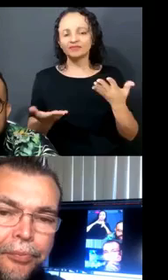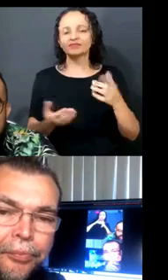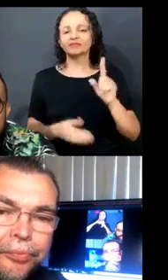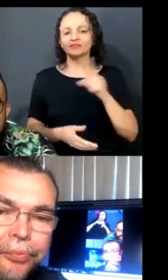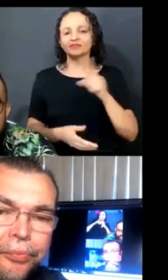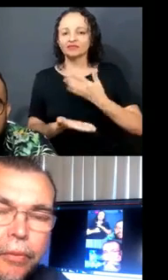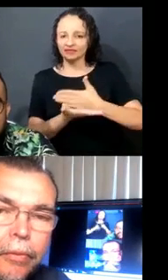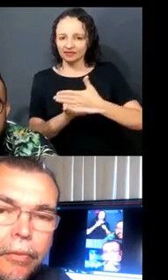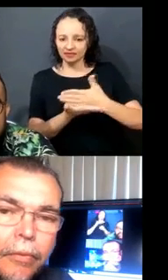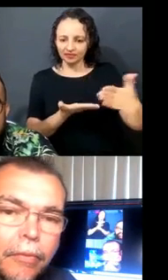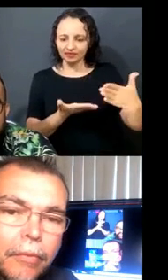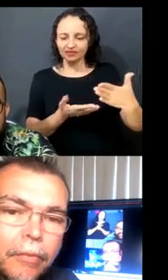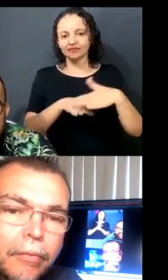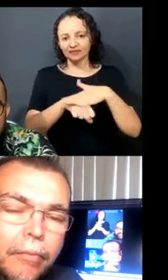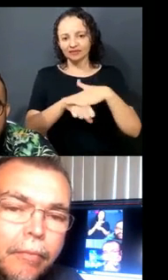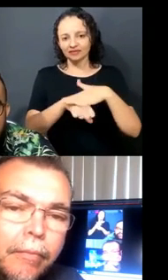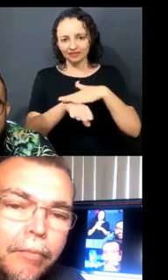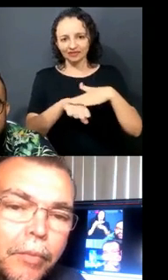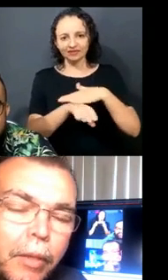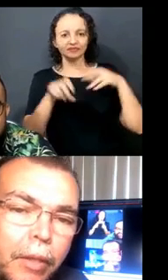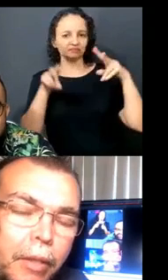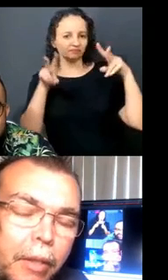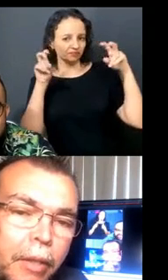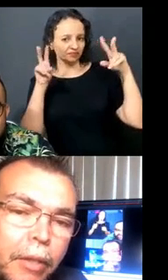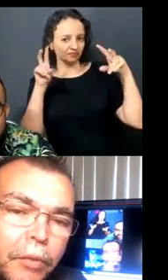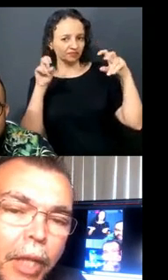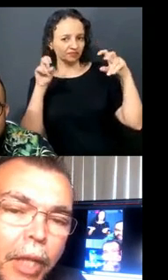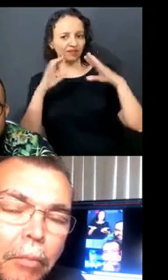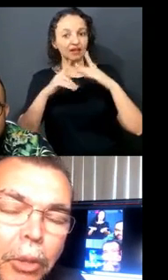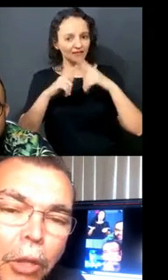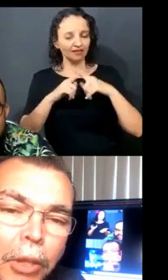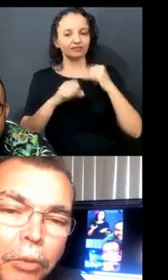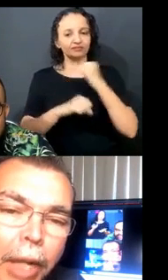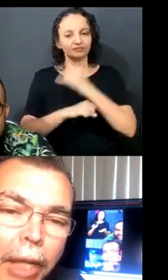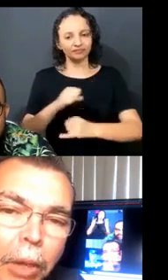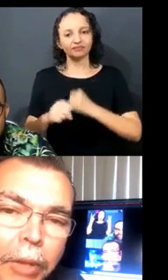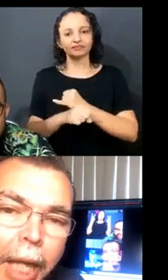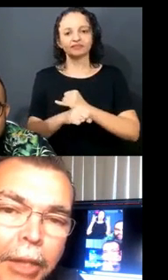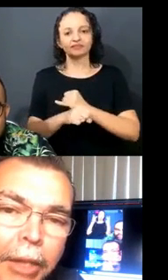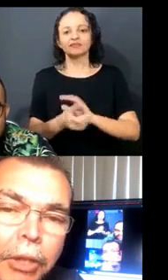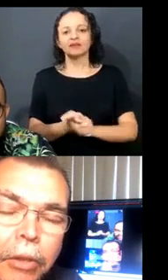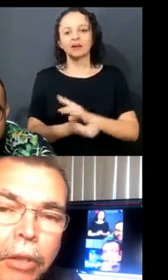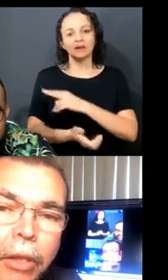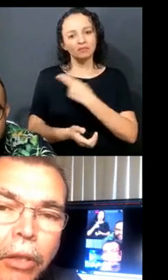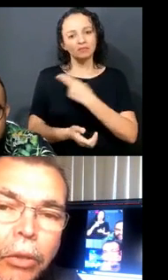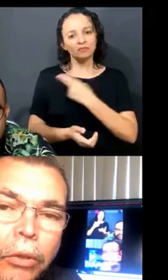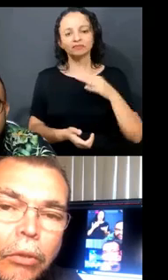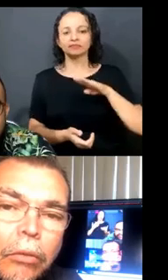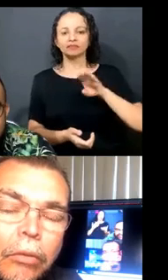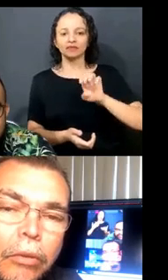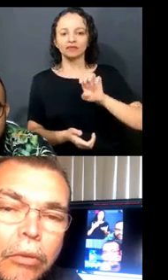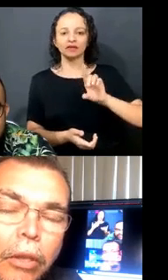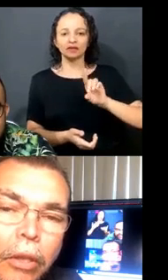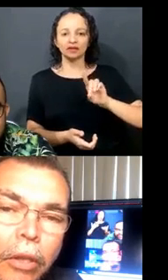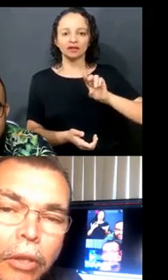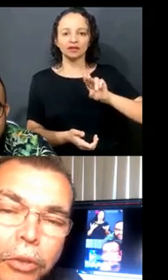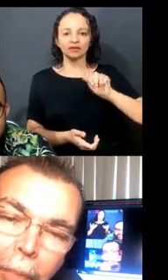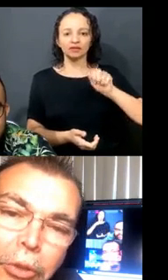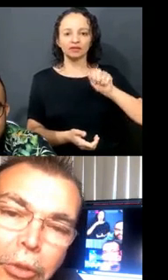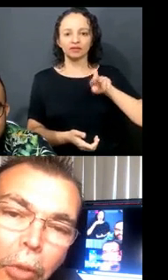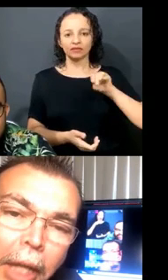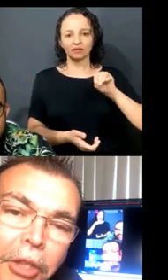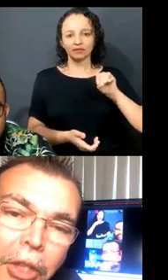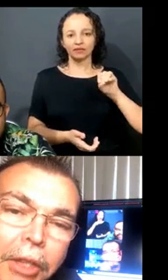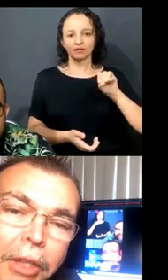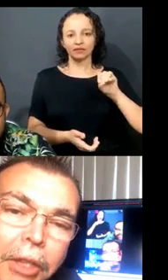Se apresentasse e nós começássemos a conversar sobre isso, né? Tá bom, meu nome é Eduardo Baldassi.